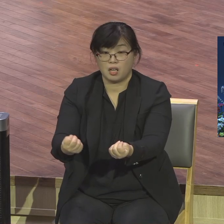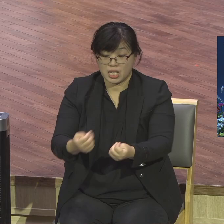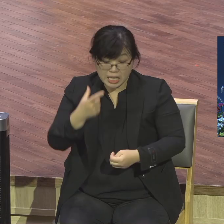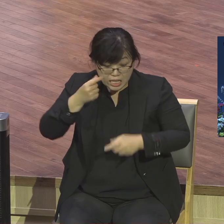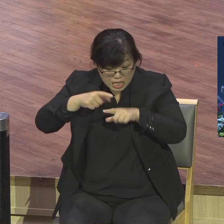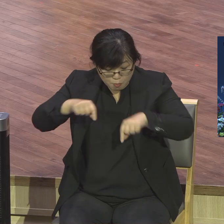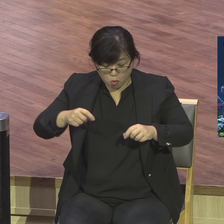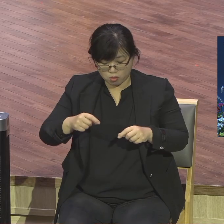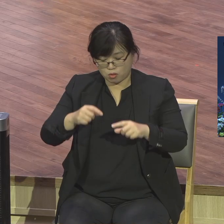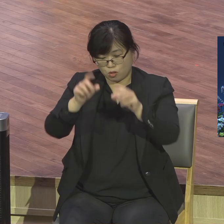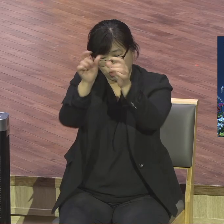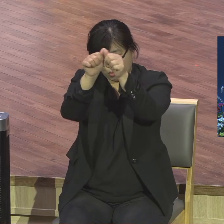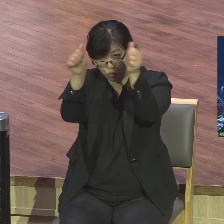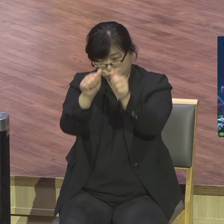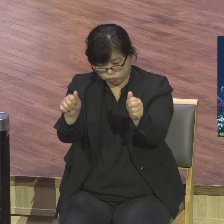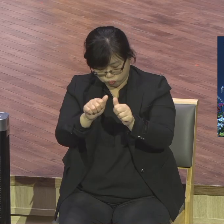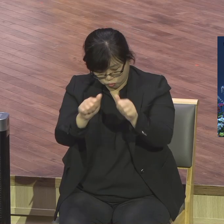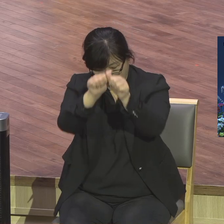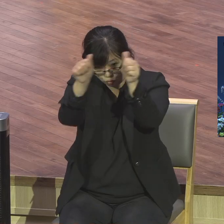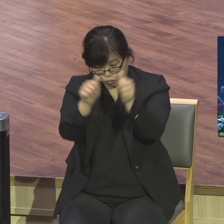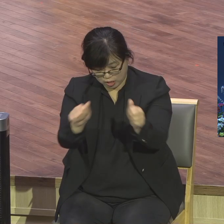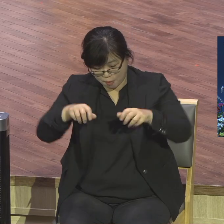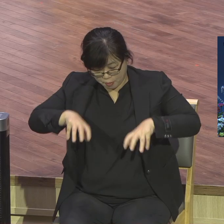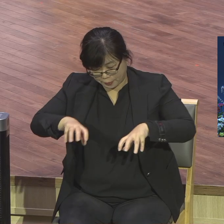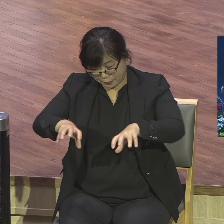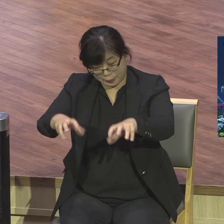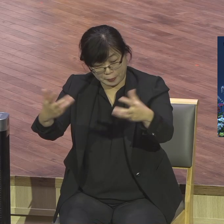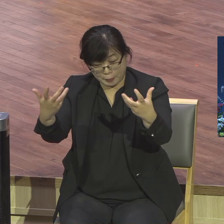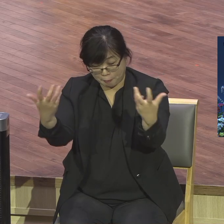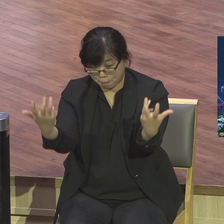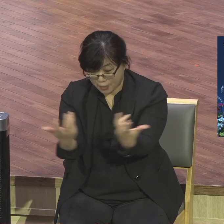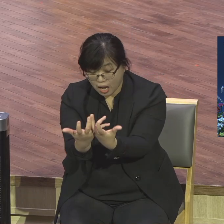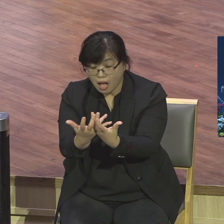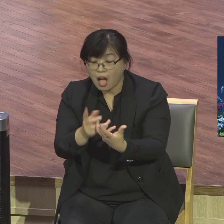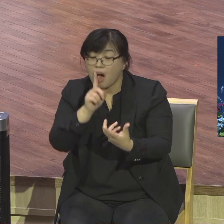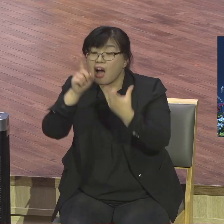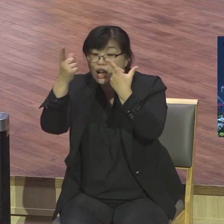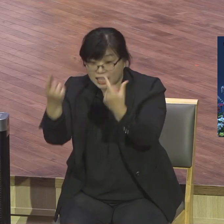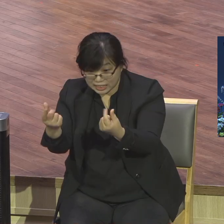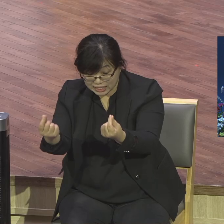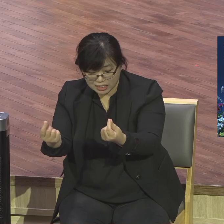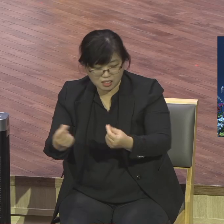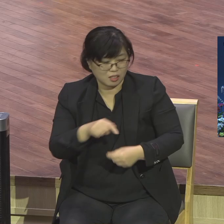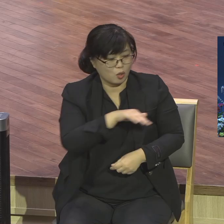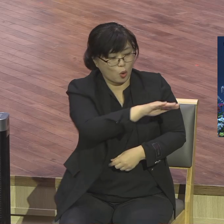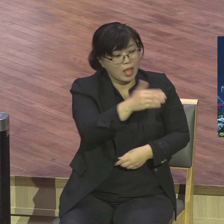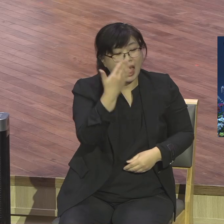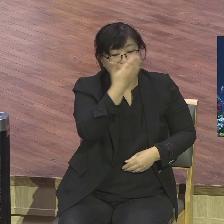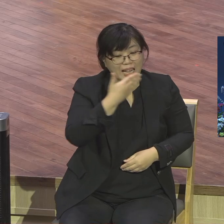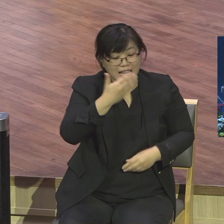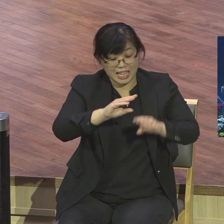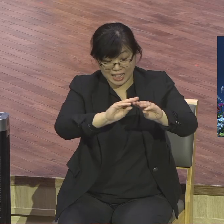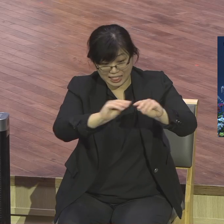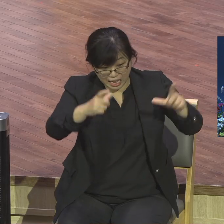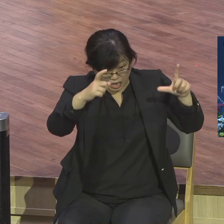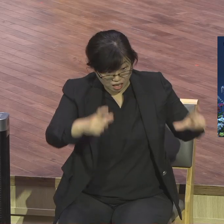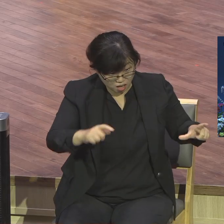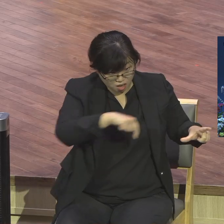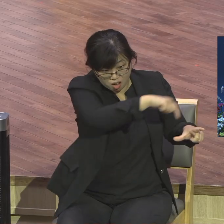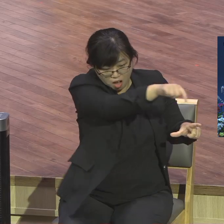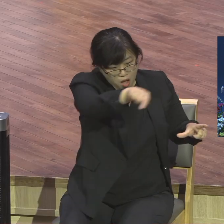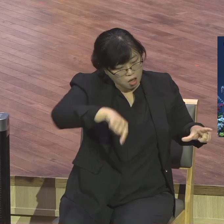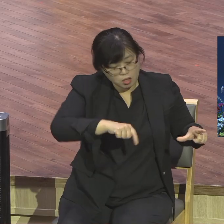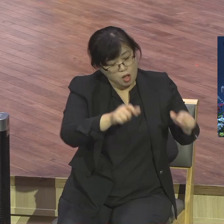11절에 보면요 하나님께서 자기 이름을 두시라고 택하실 그곳에서 예배들 택하신 장소가 있다 택한 장소